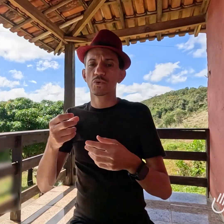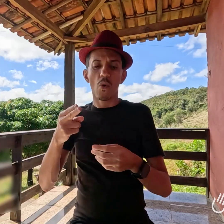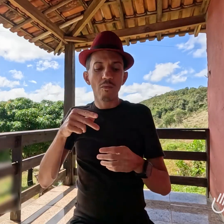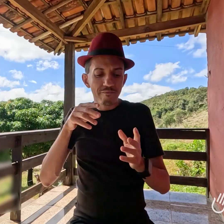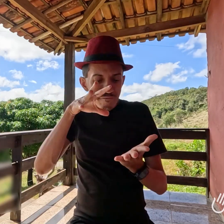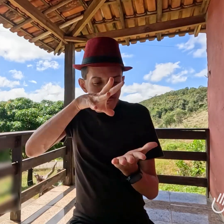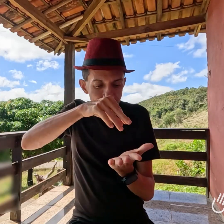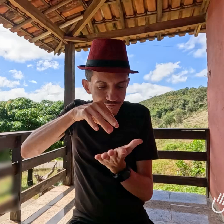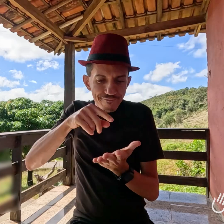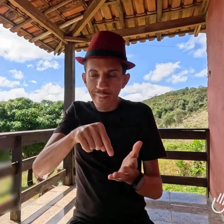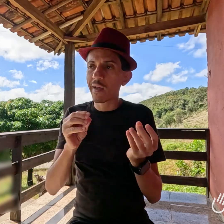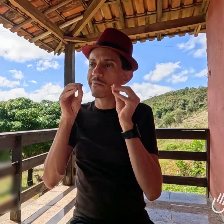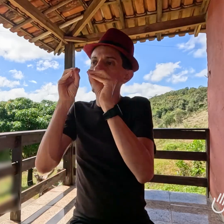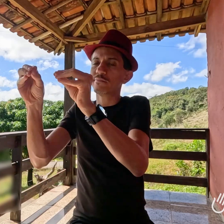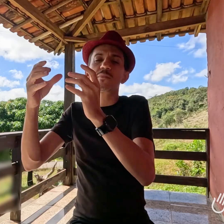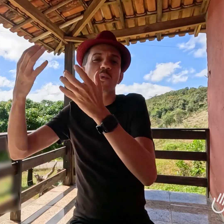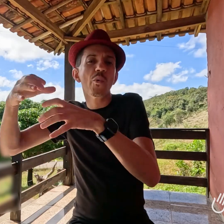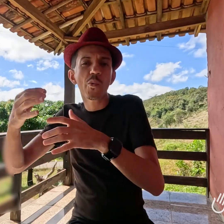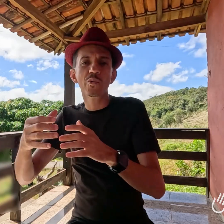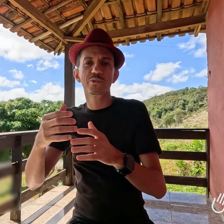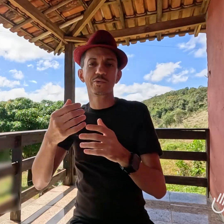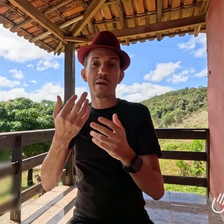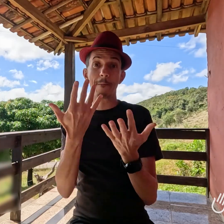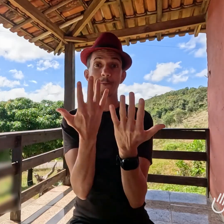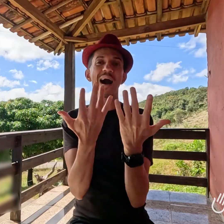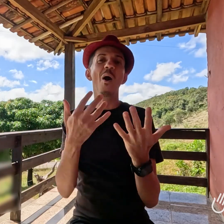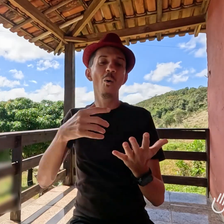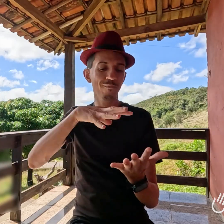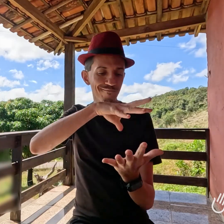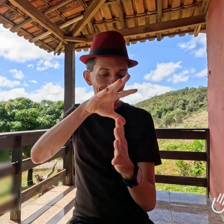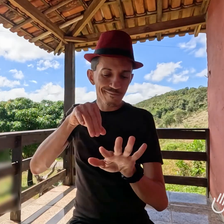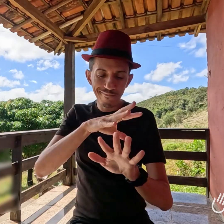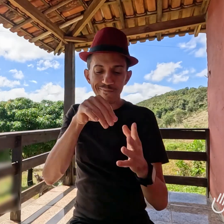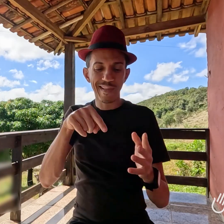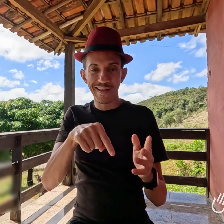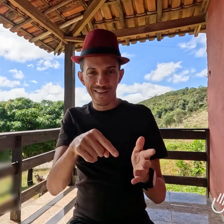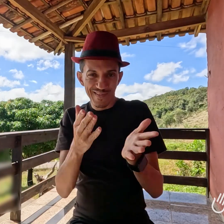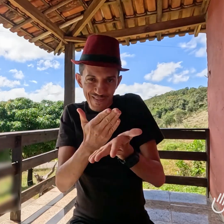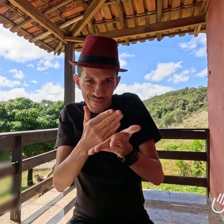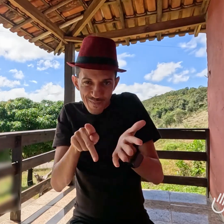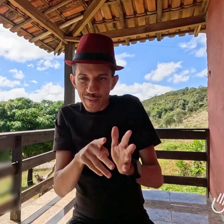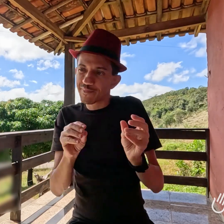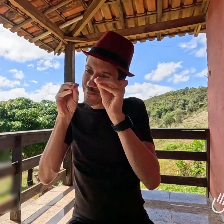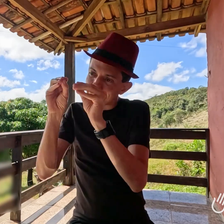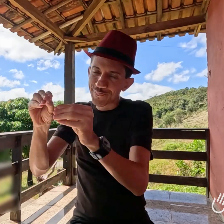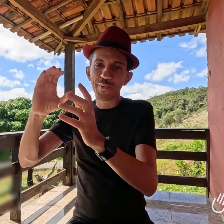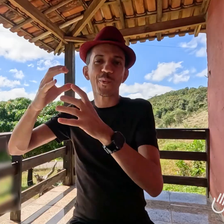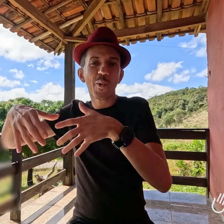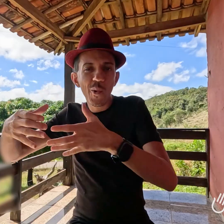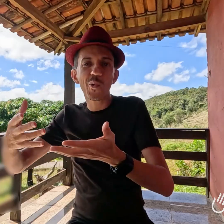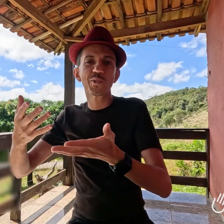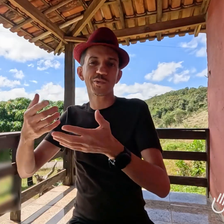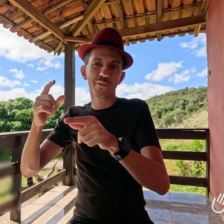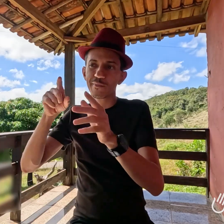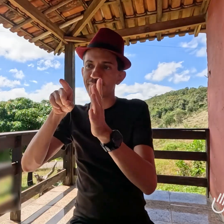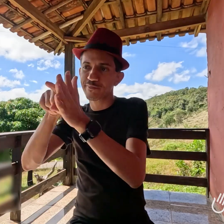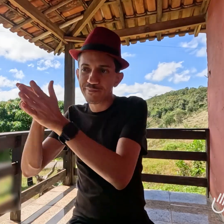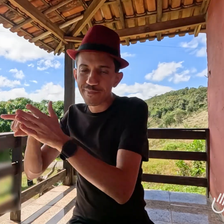interesse, você vai encontrar muitas respostas que você está buscando aqui. Inclusive, esses livros são referência em